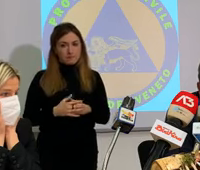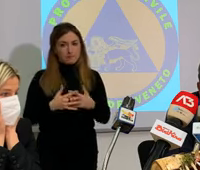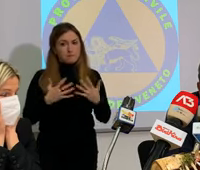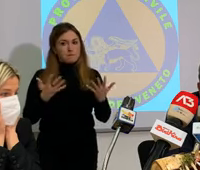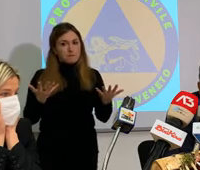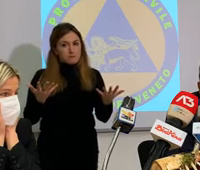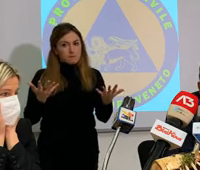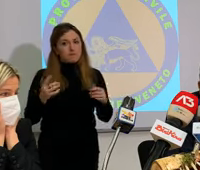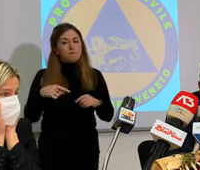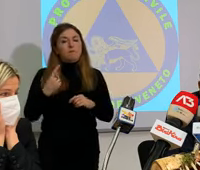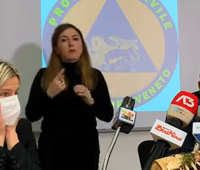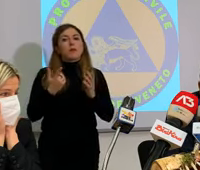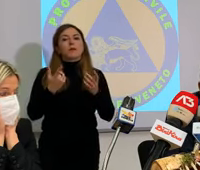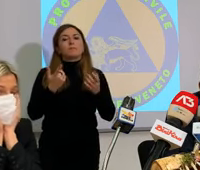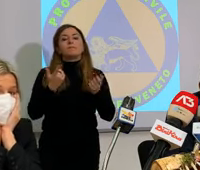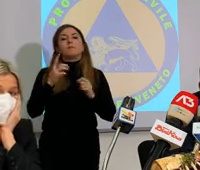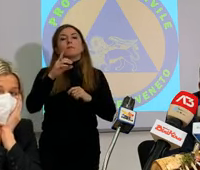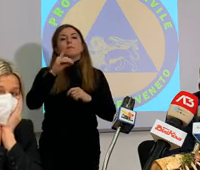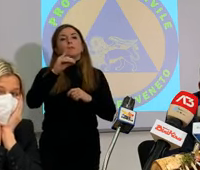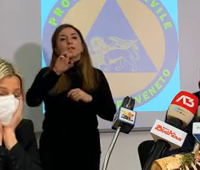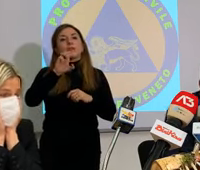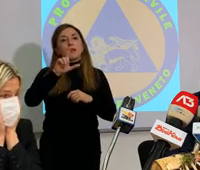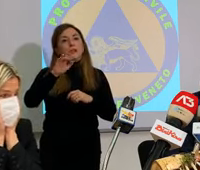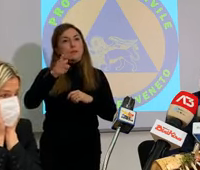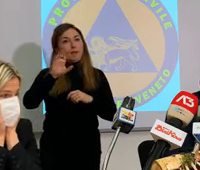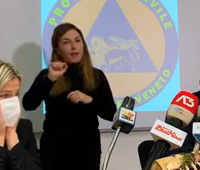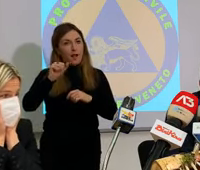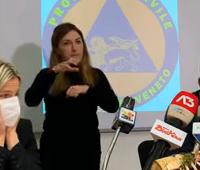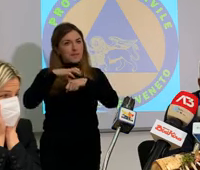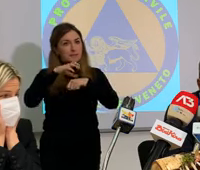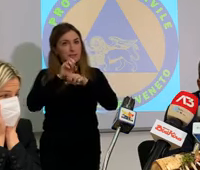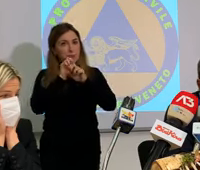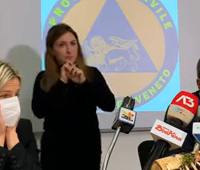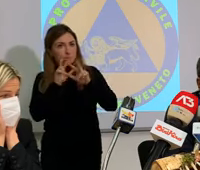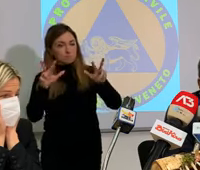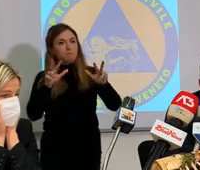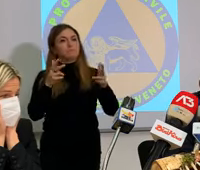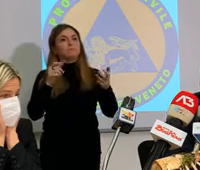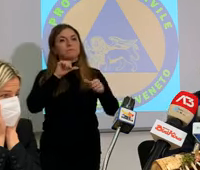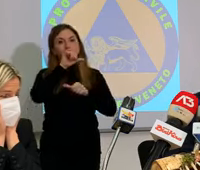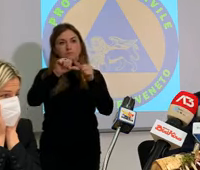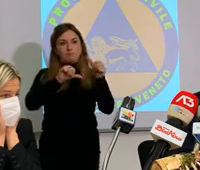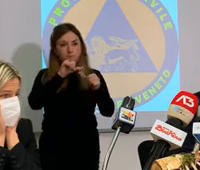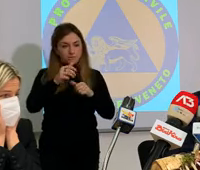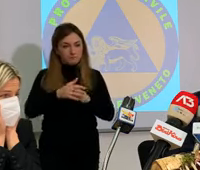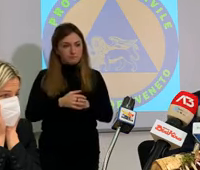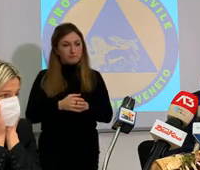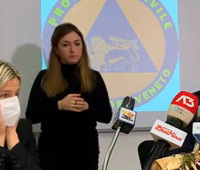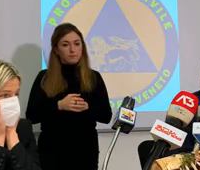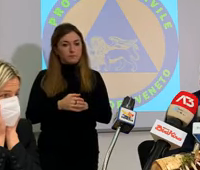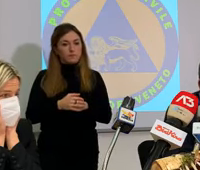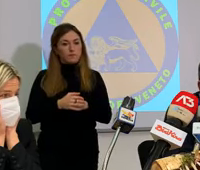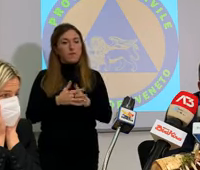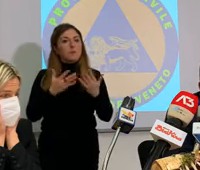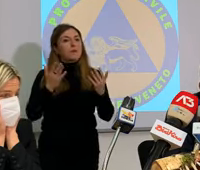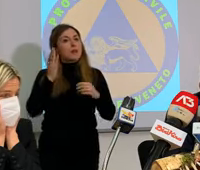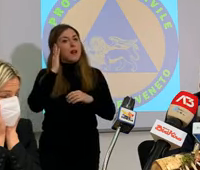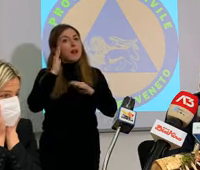al ministero per gli atti successivi per questi dati vanno realizzati diciamo da arcuri come si dice quindi analitiche